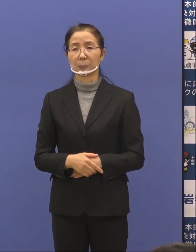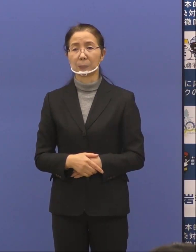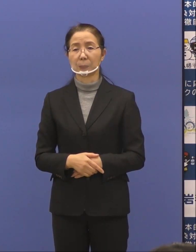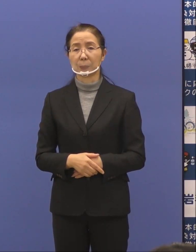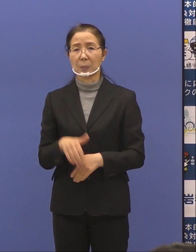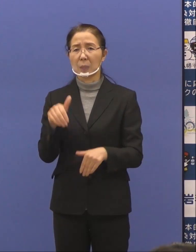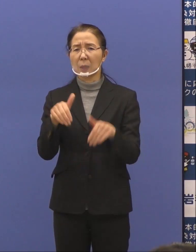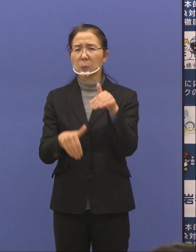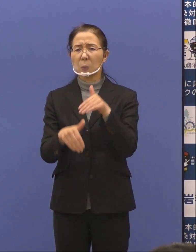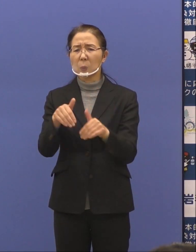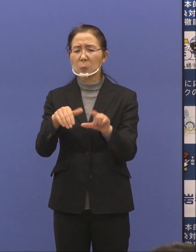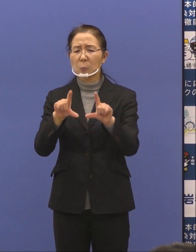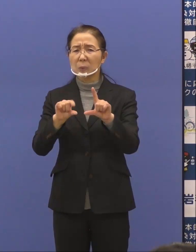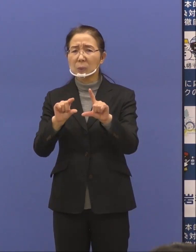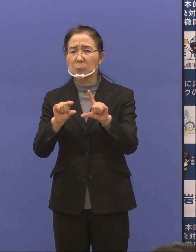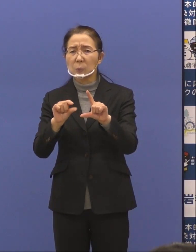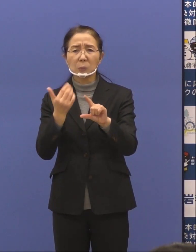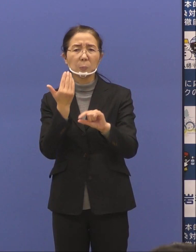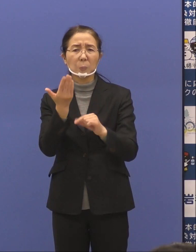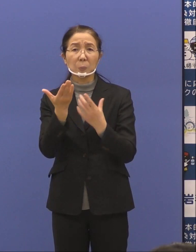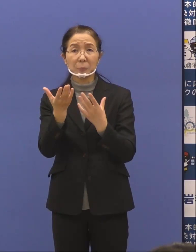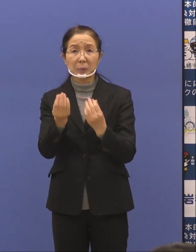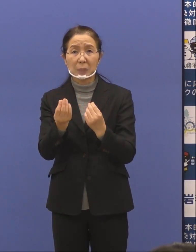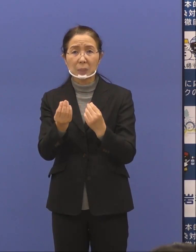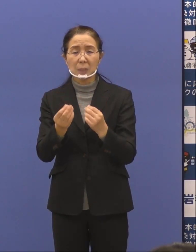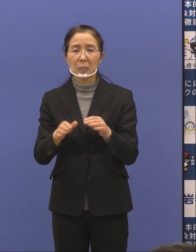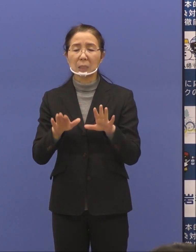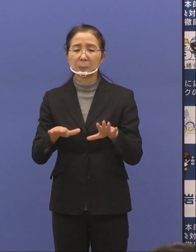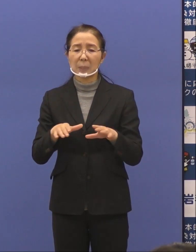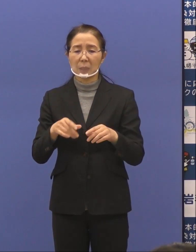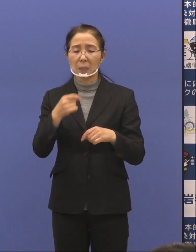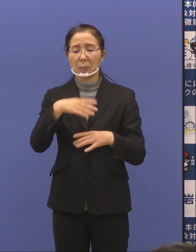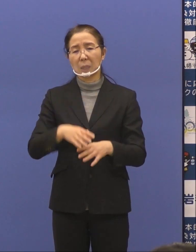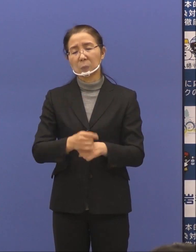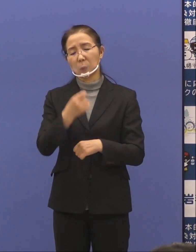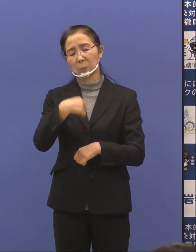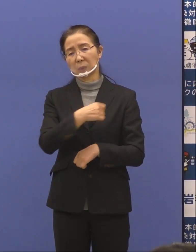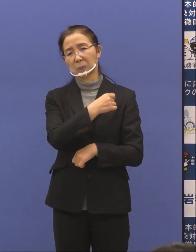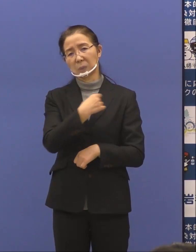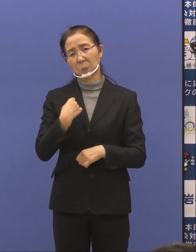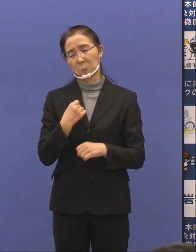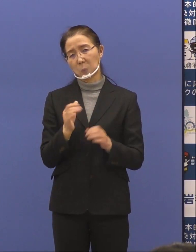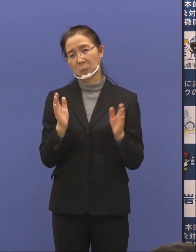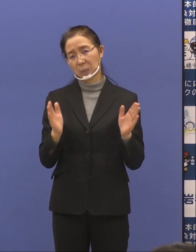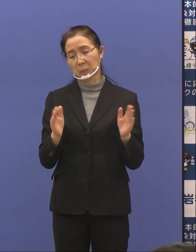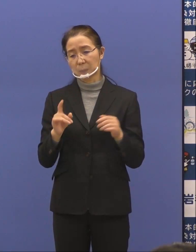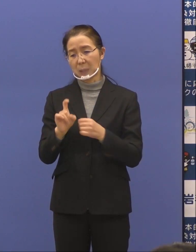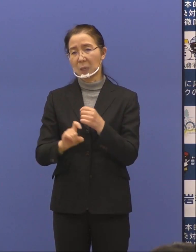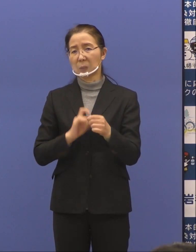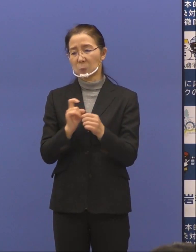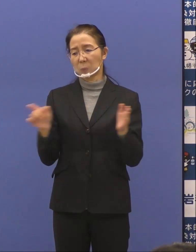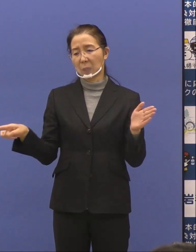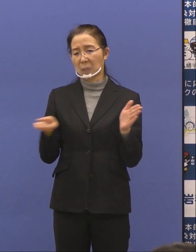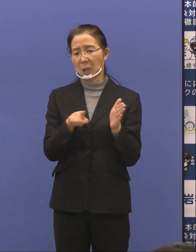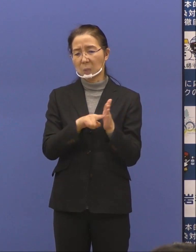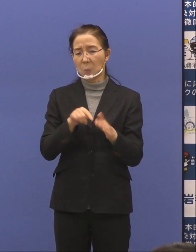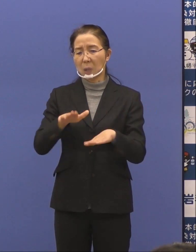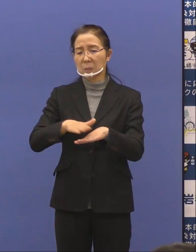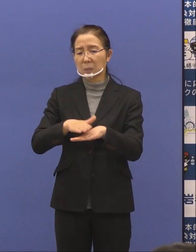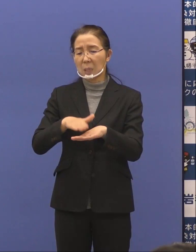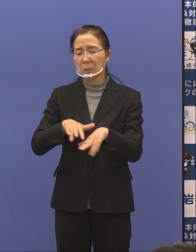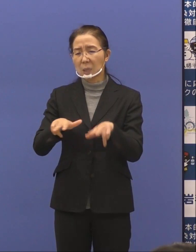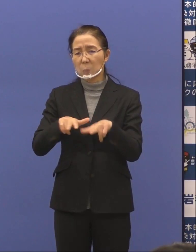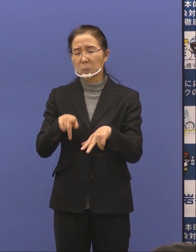投票率の質問のところで、知事が今統一教会の問題ですとか最近10年間の、政治の在り方